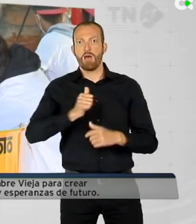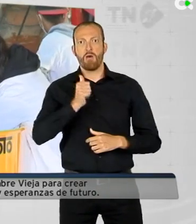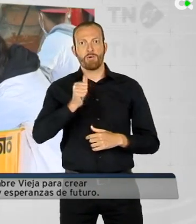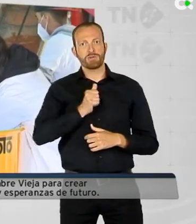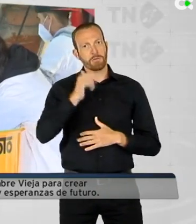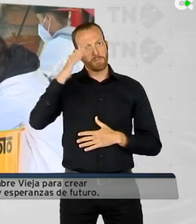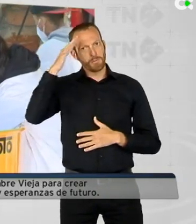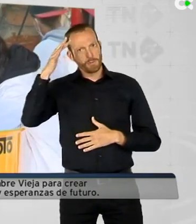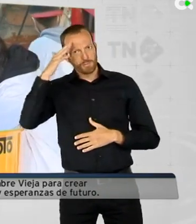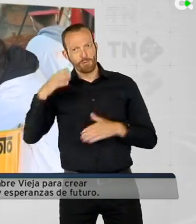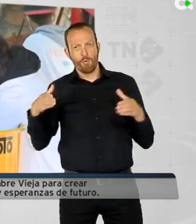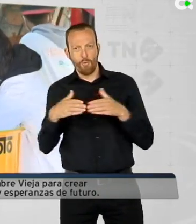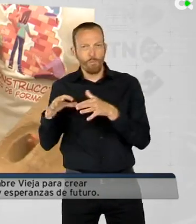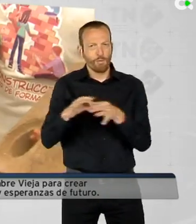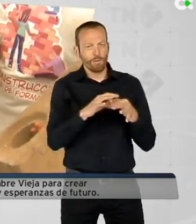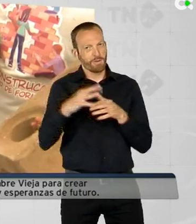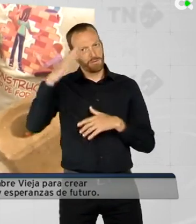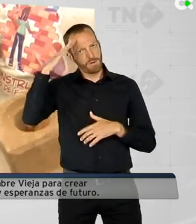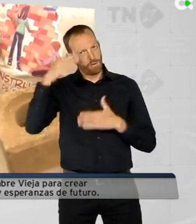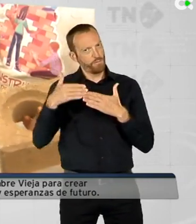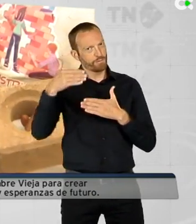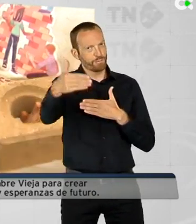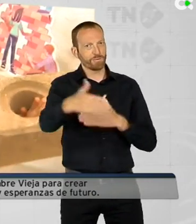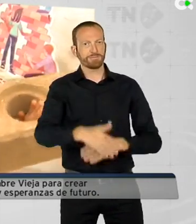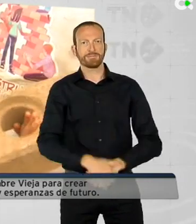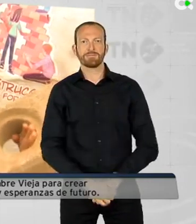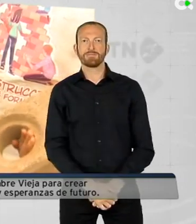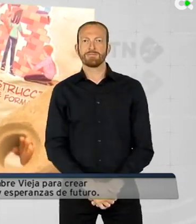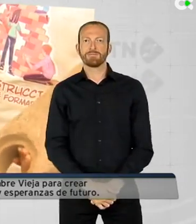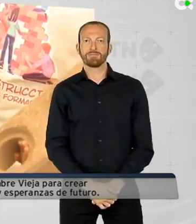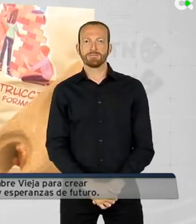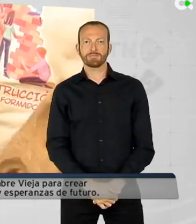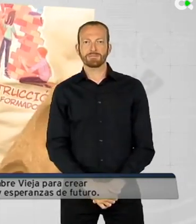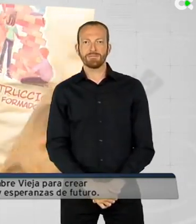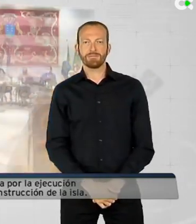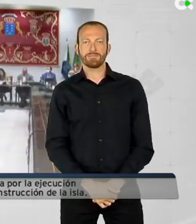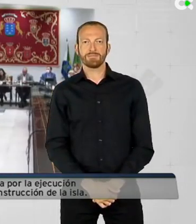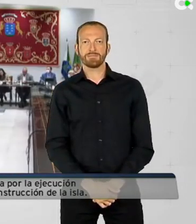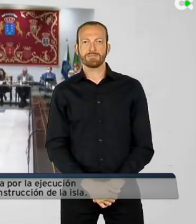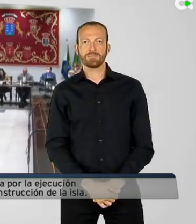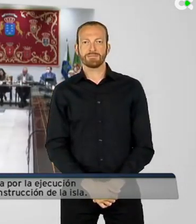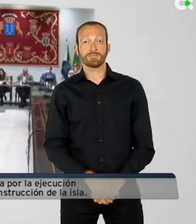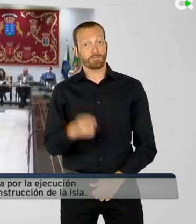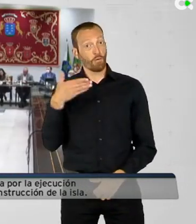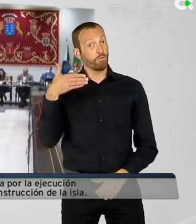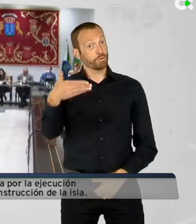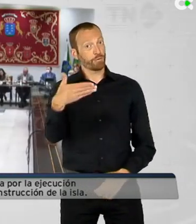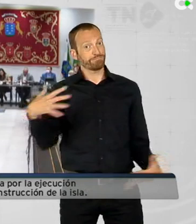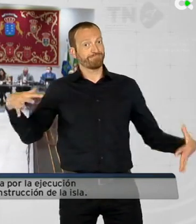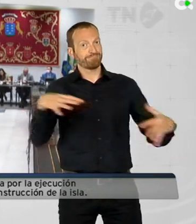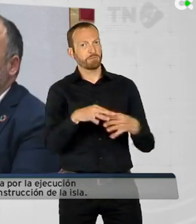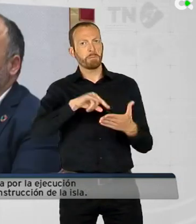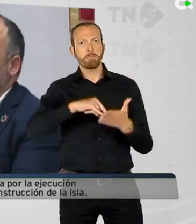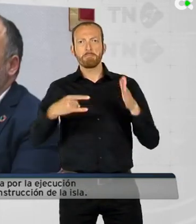crear ilusión, comunidad y esperanzas de futuro. Te comentaba de la cala aérea. Lo que hace es... Ese futuro pasa por